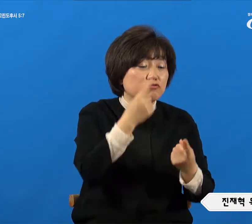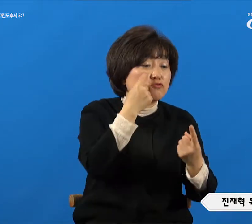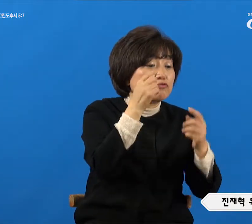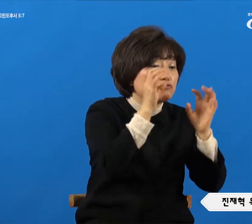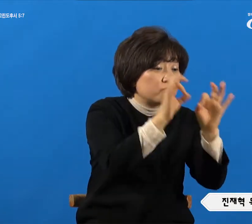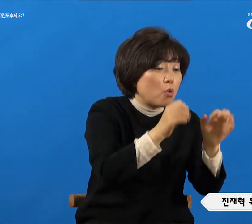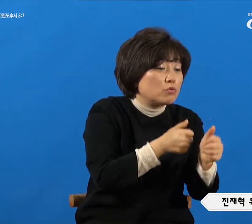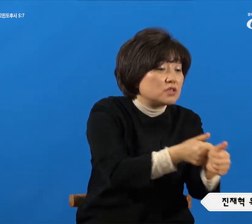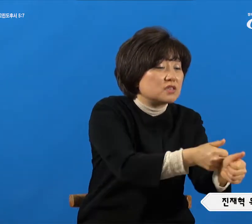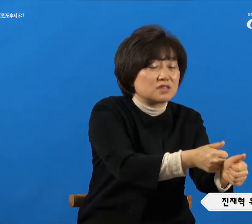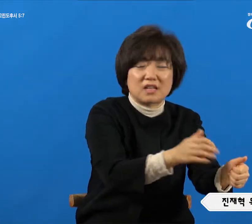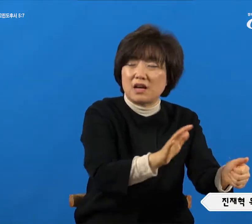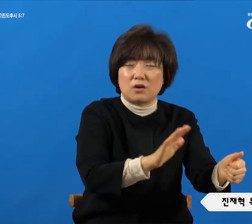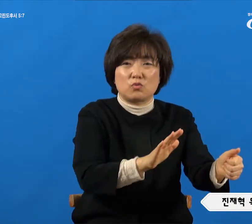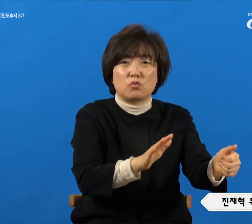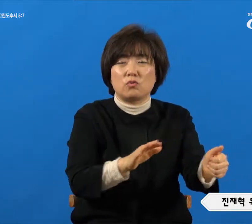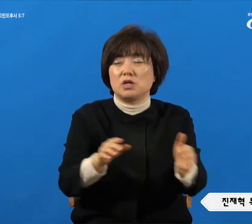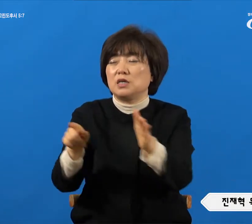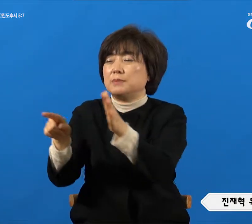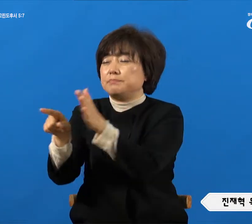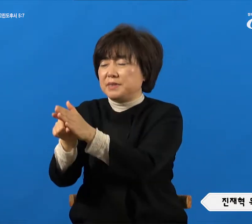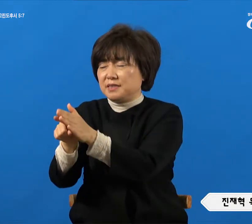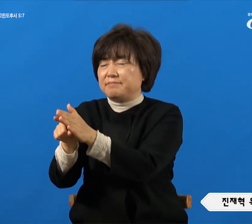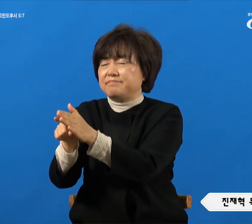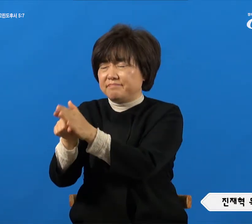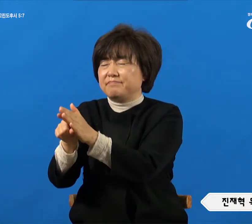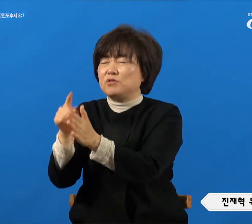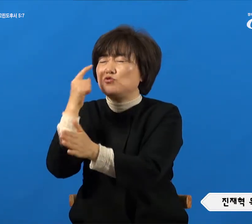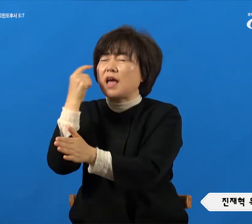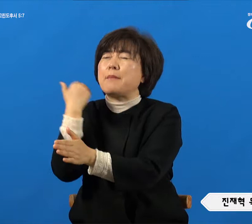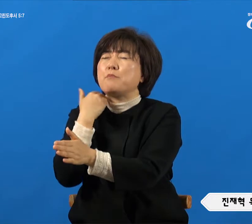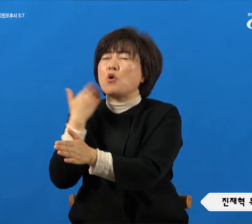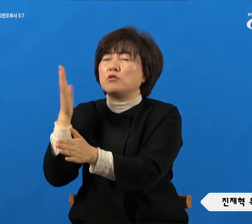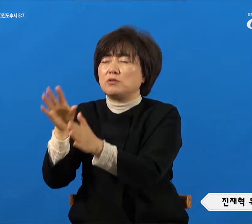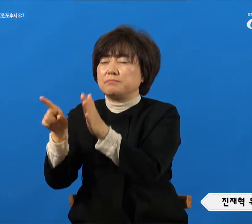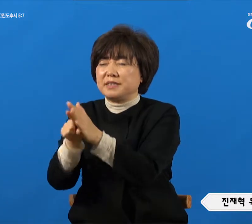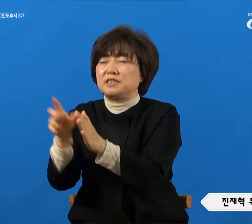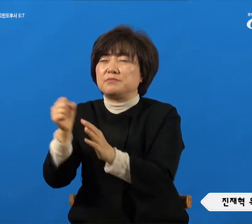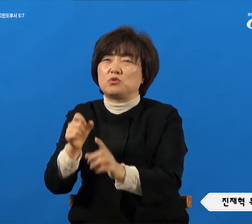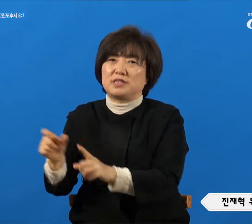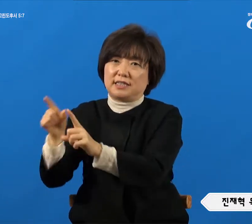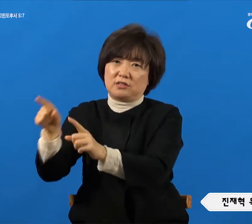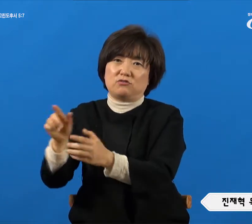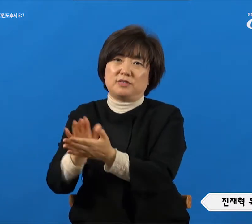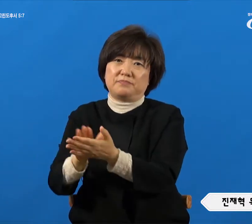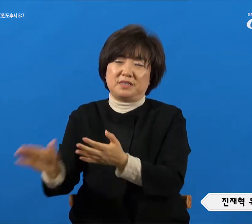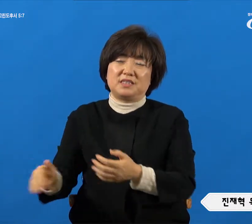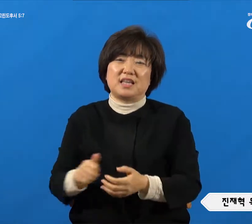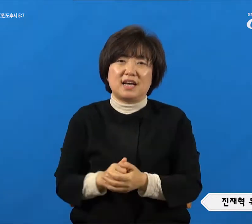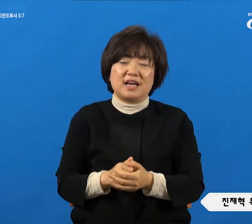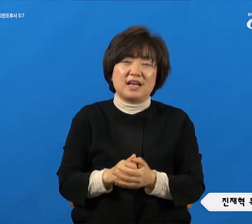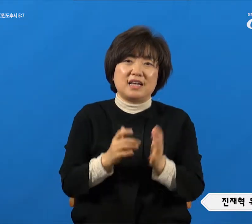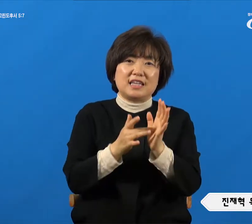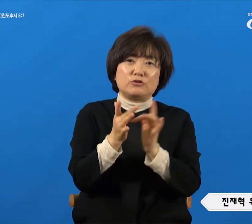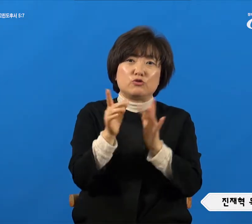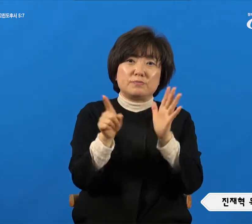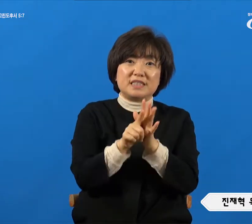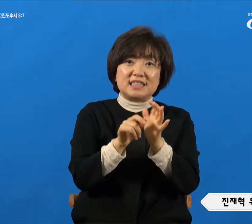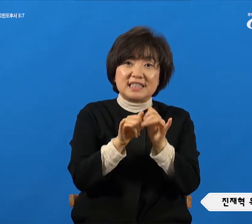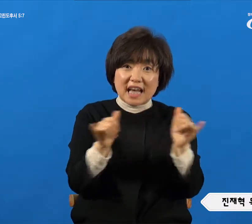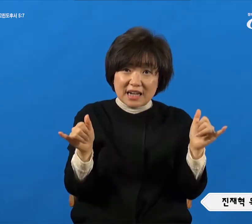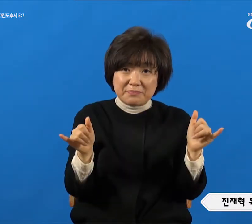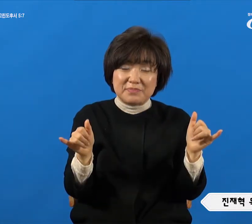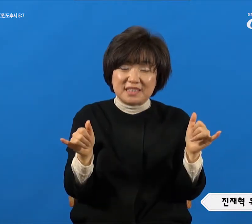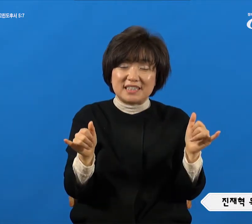살지 않고 믿음으로 사는 것입니다. 크리스찬의 삶을 이야기하면서 두